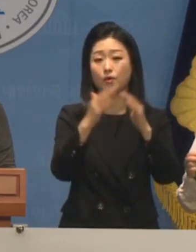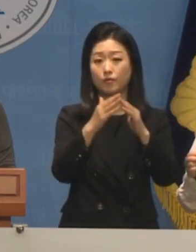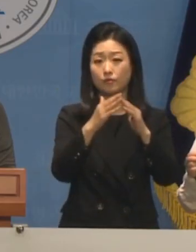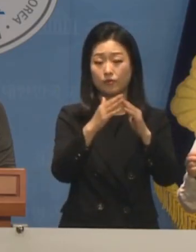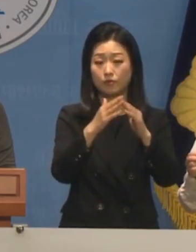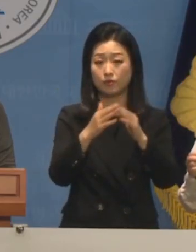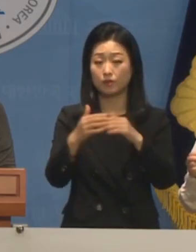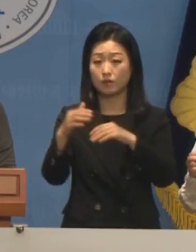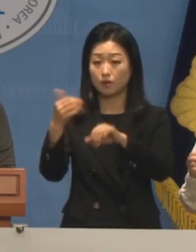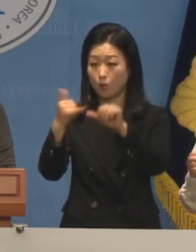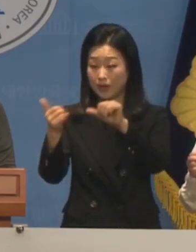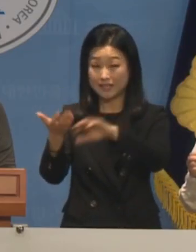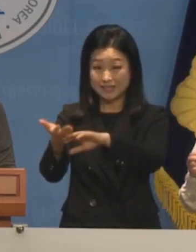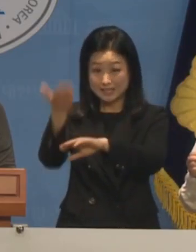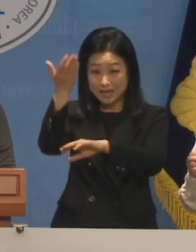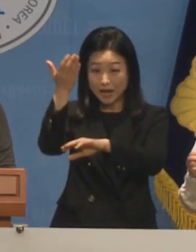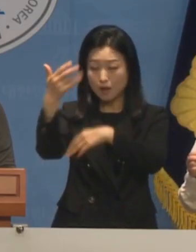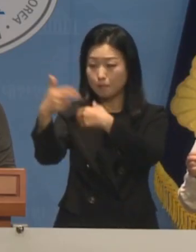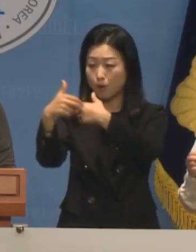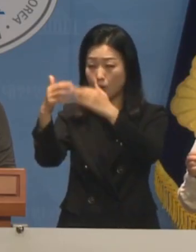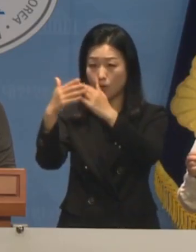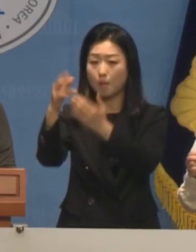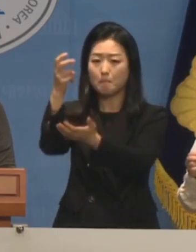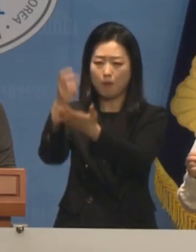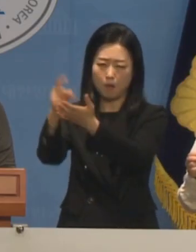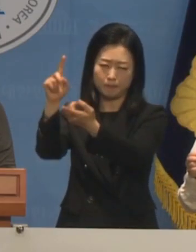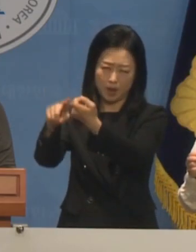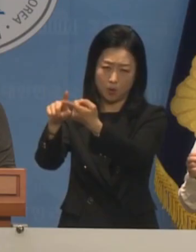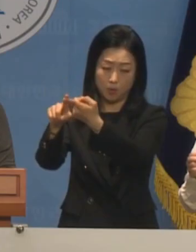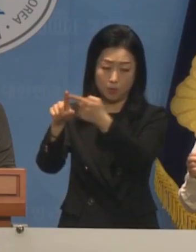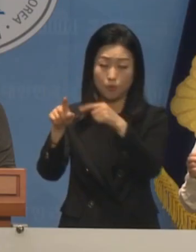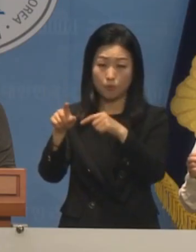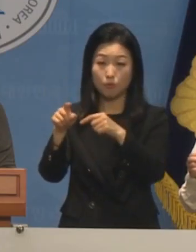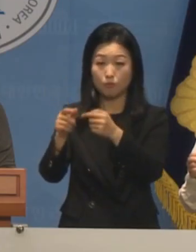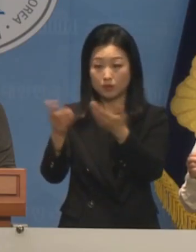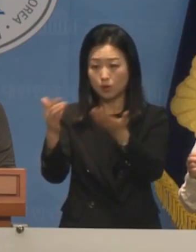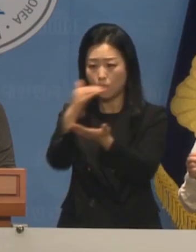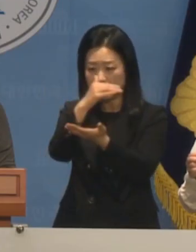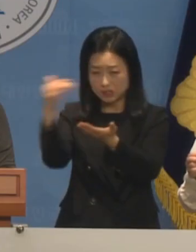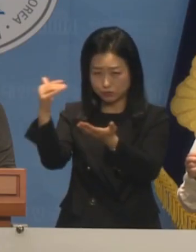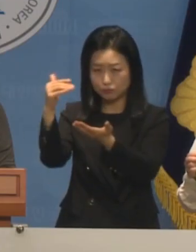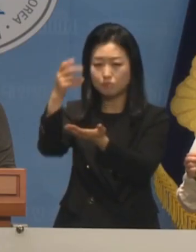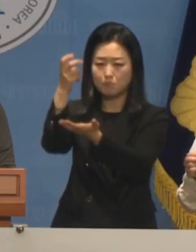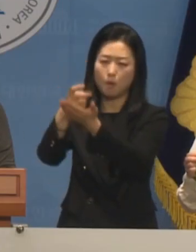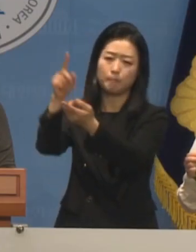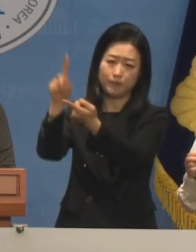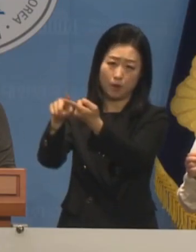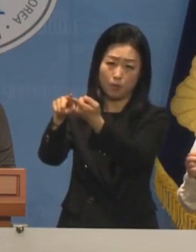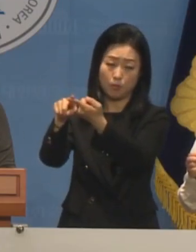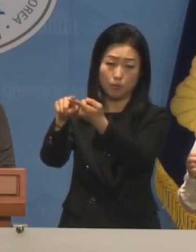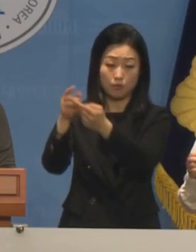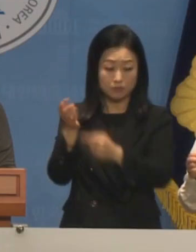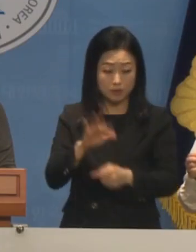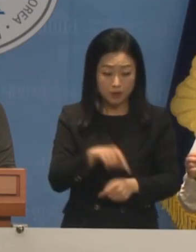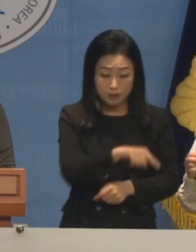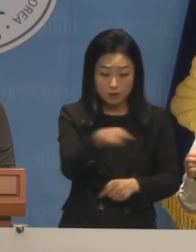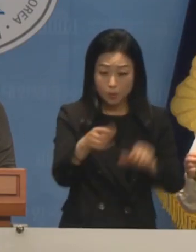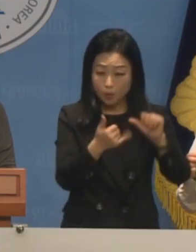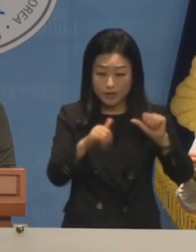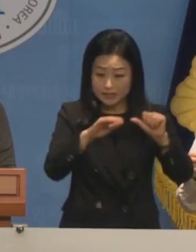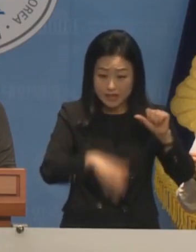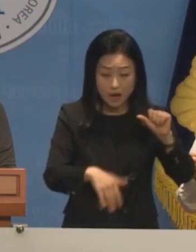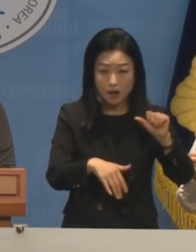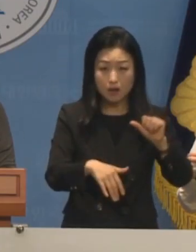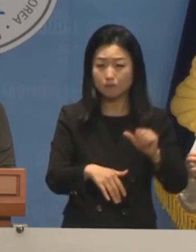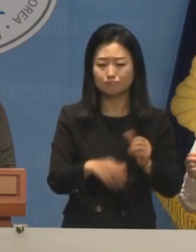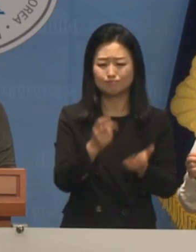기관은 법적 장치라도 있어 노동환경을 개선해 나갈 수는 근거가 되지만 오인 미만의 기간은